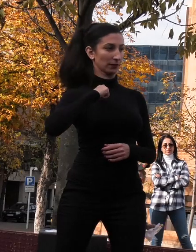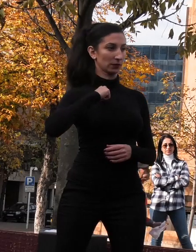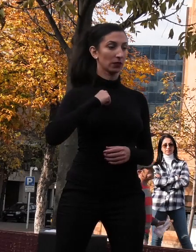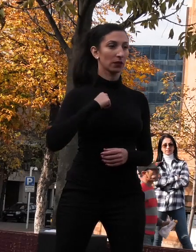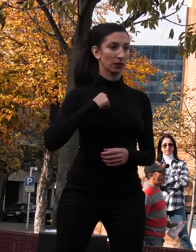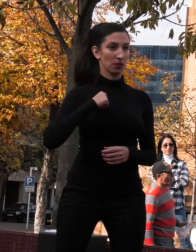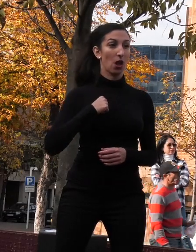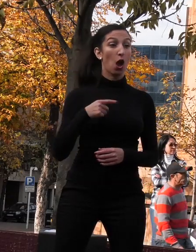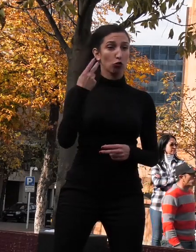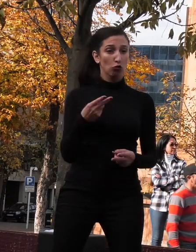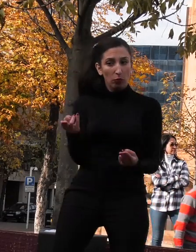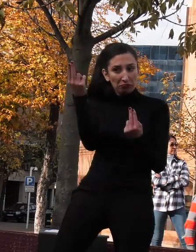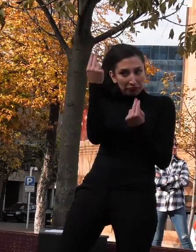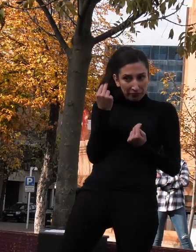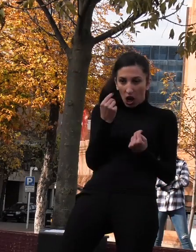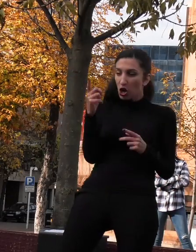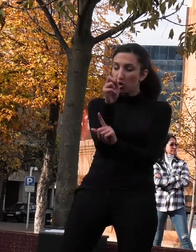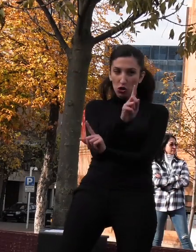No agacharemos la cabeza.